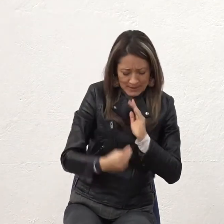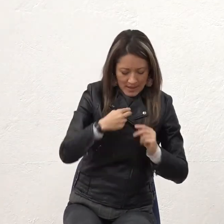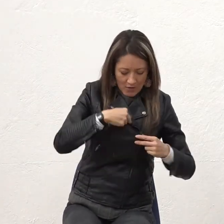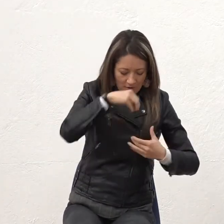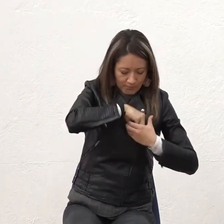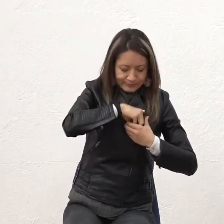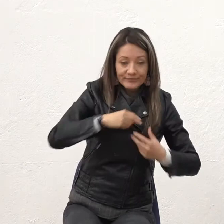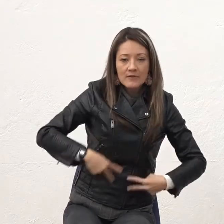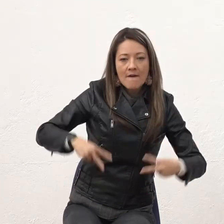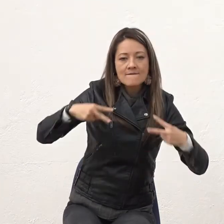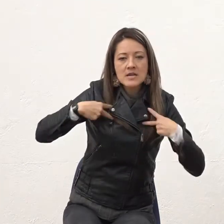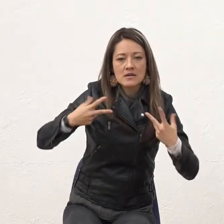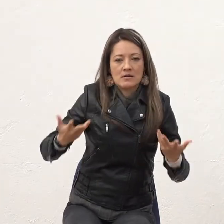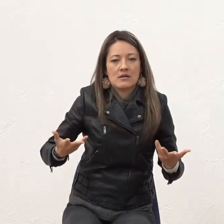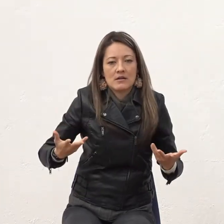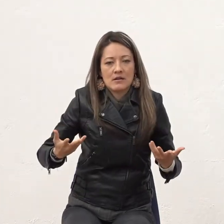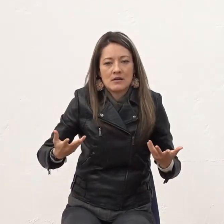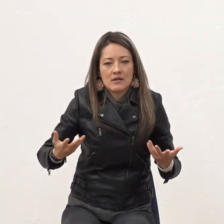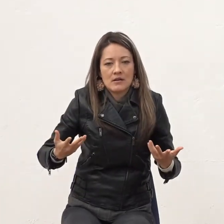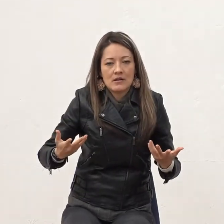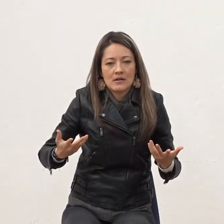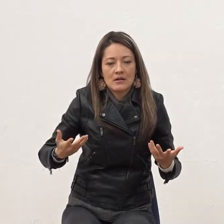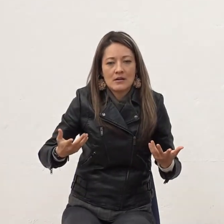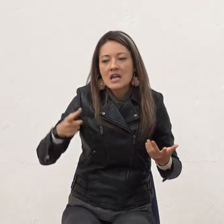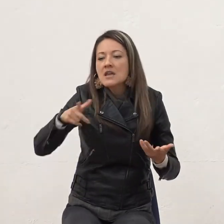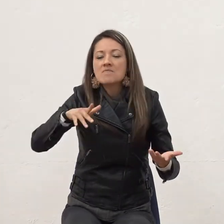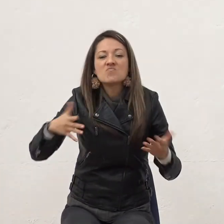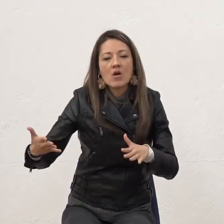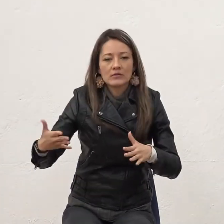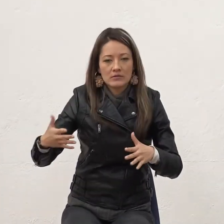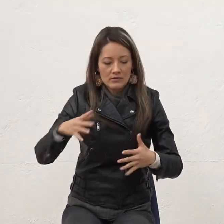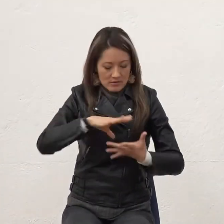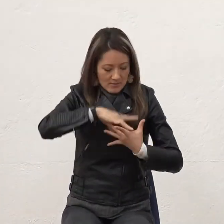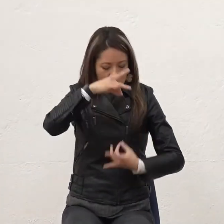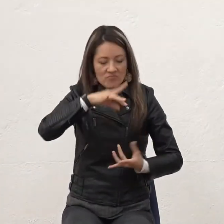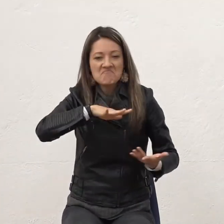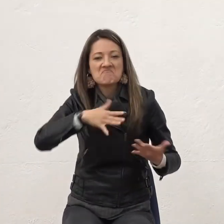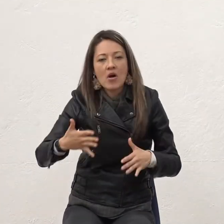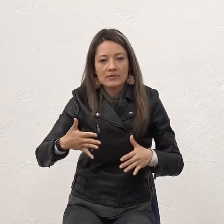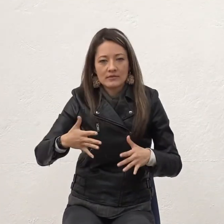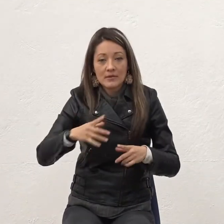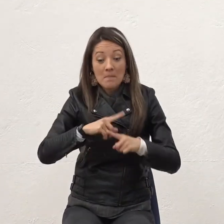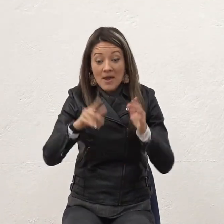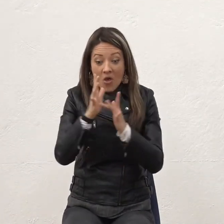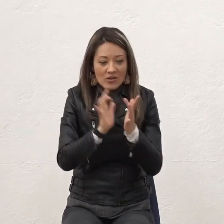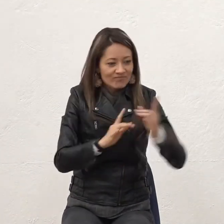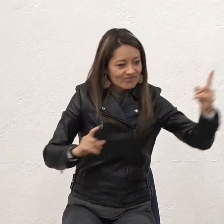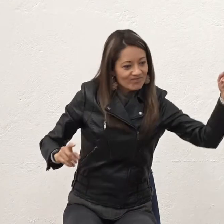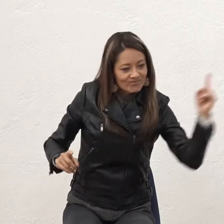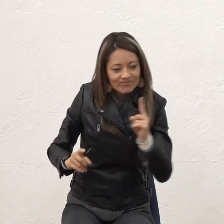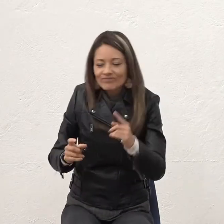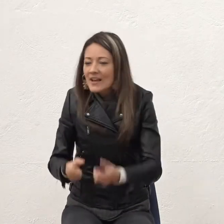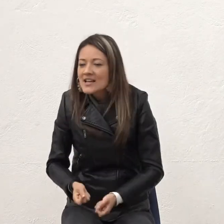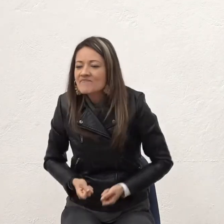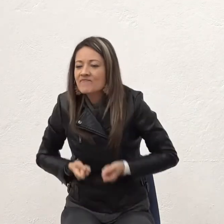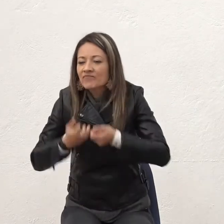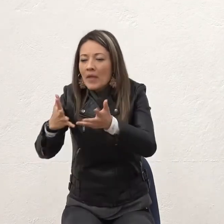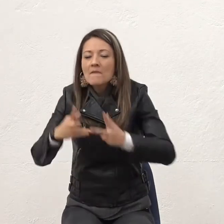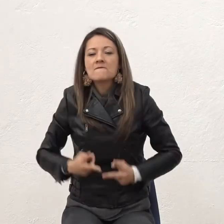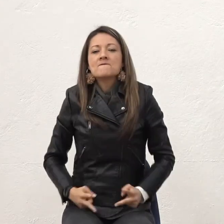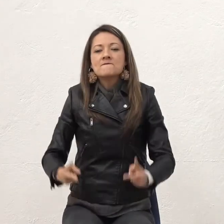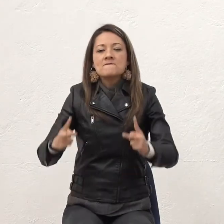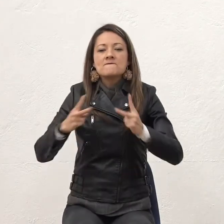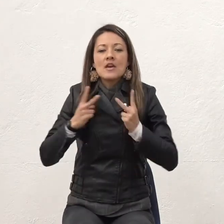vida. Y estaba muerto. ¿Y qué vino a darle Jesús? Vida y